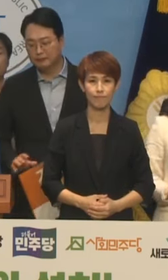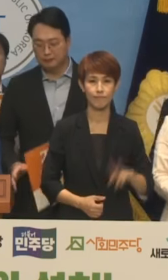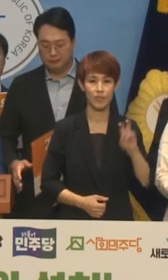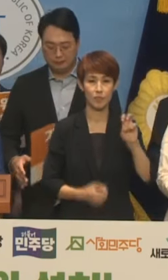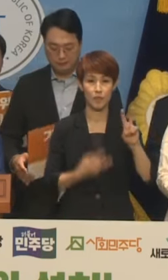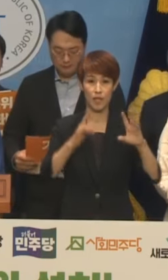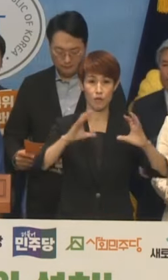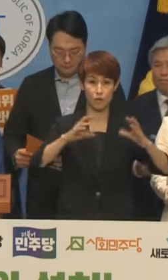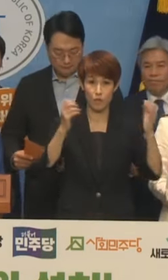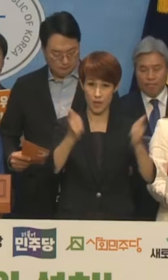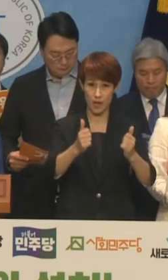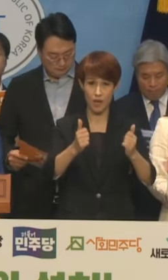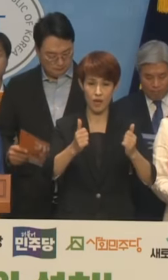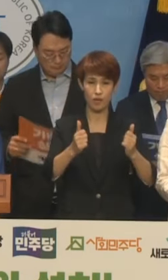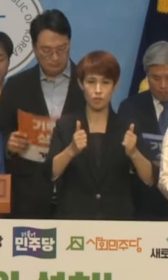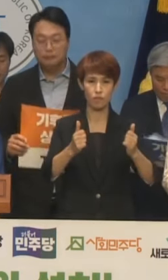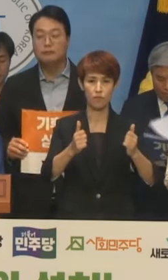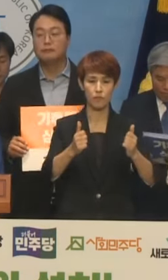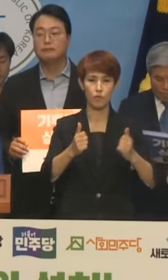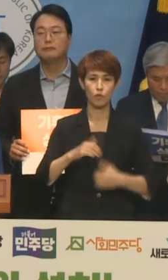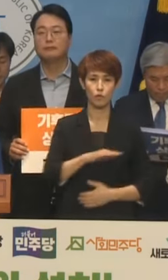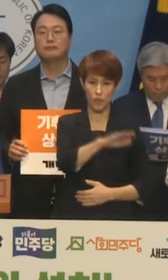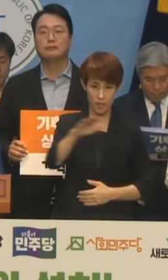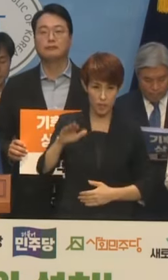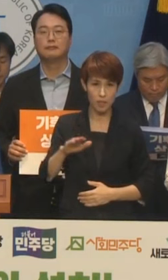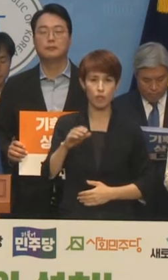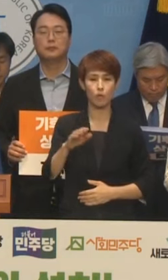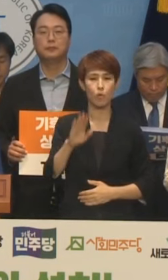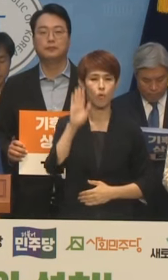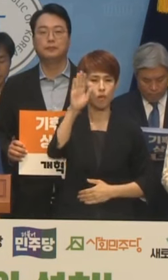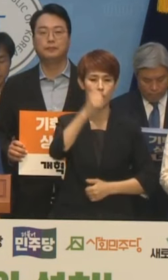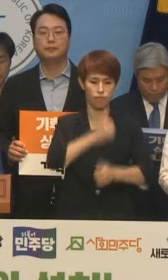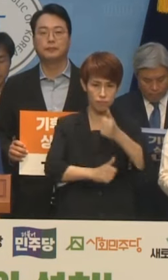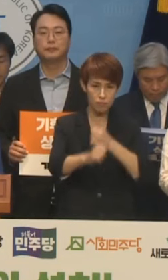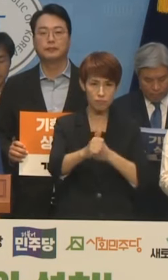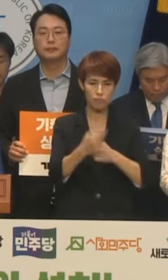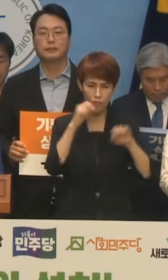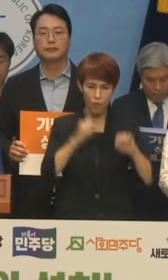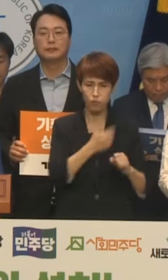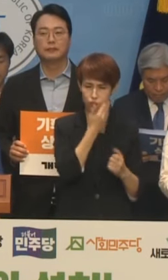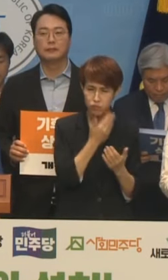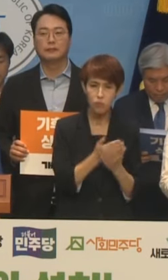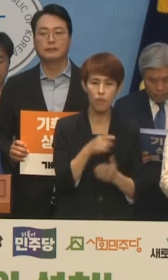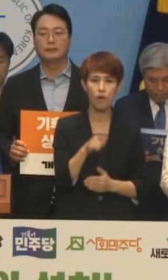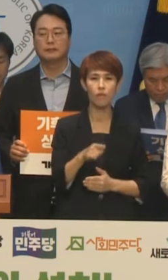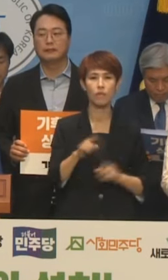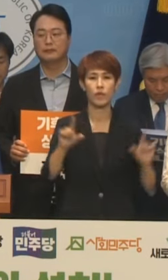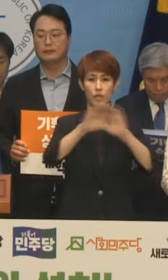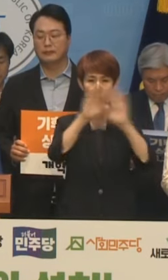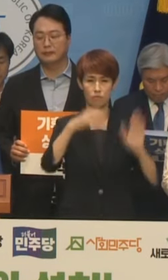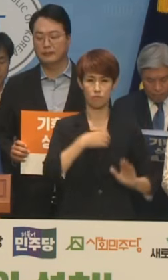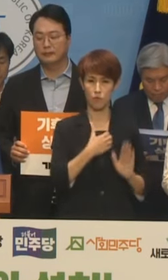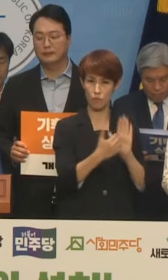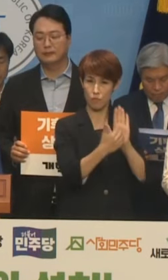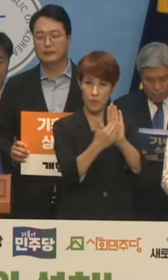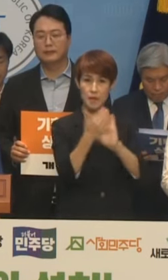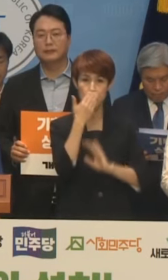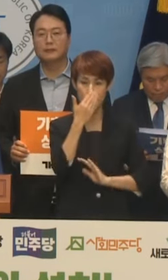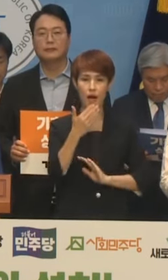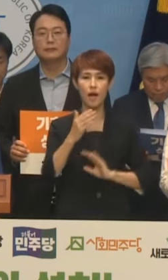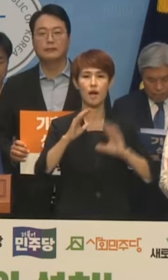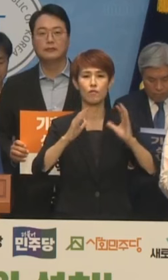(22대) 국회가 우리 자신과 미래 세대의 생존을 위협하는 기후위기에 제대로 대응하는 기후국회로 기록될